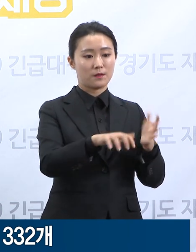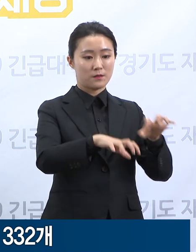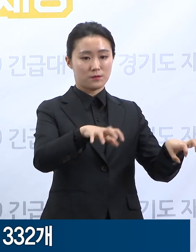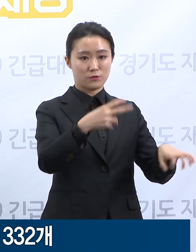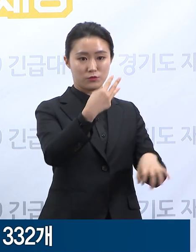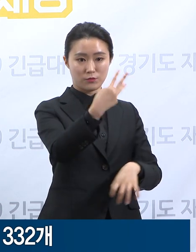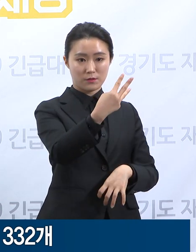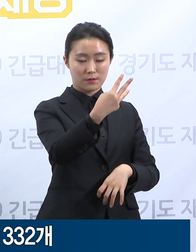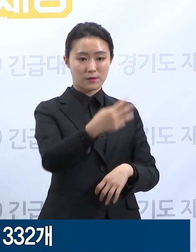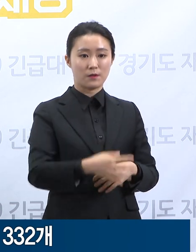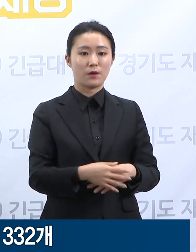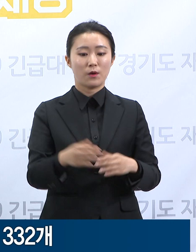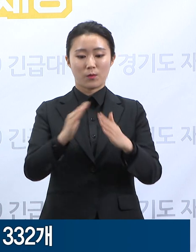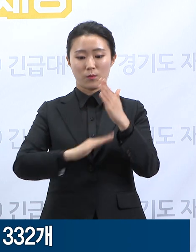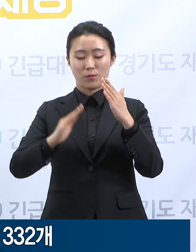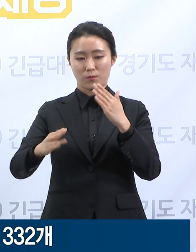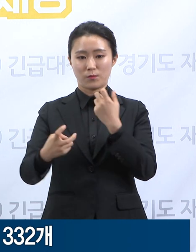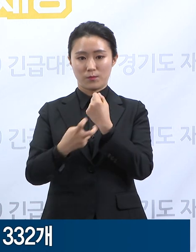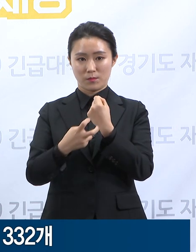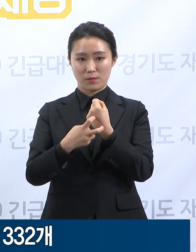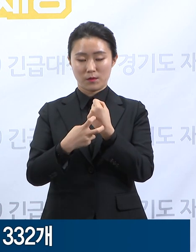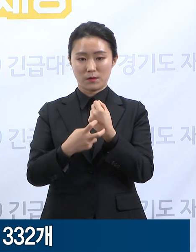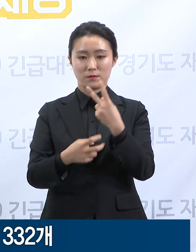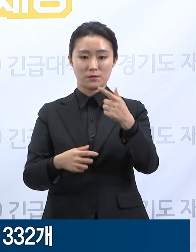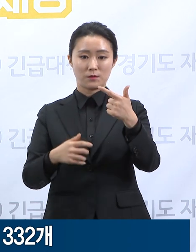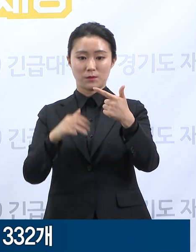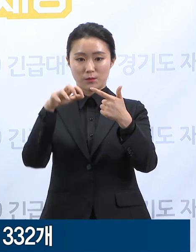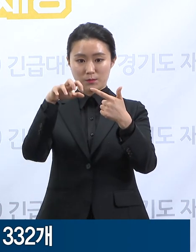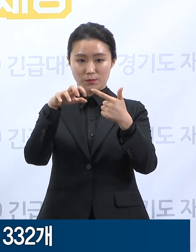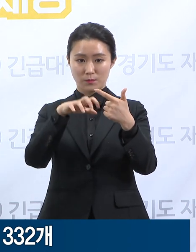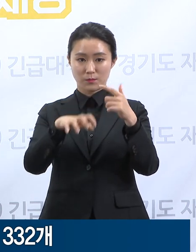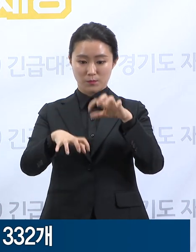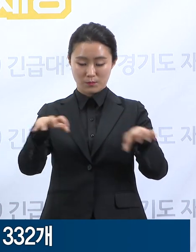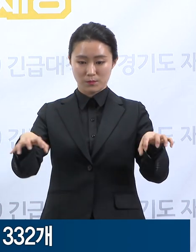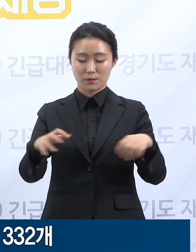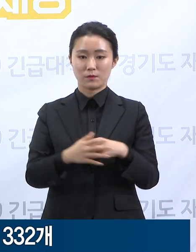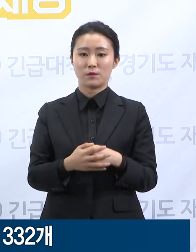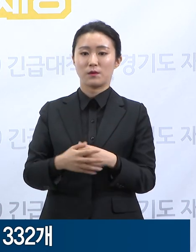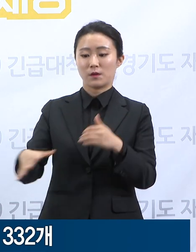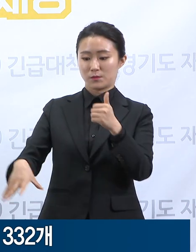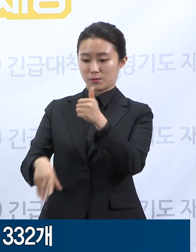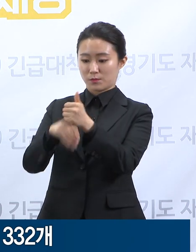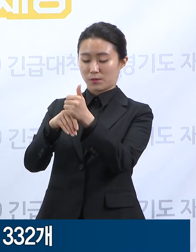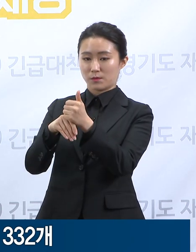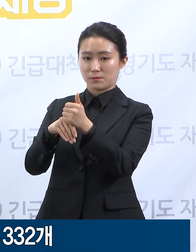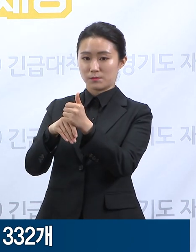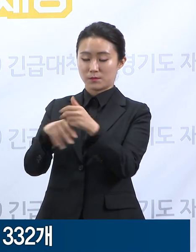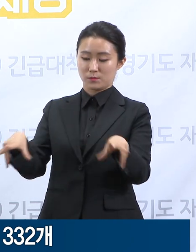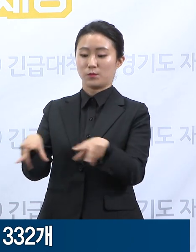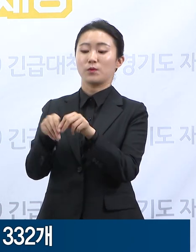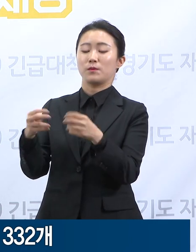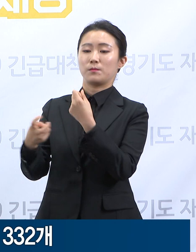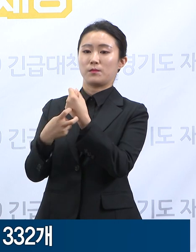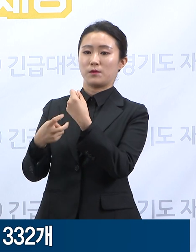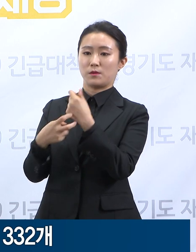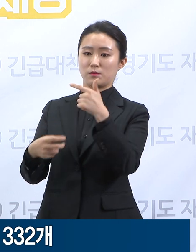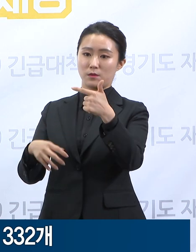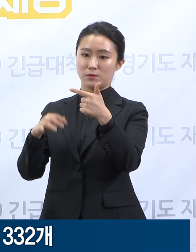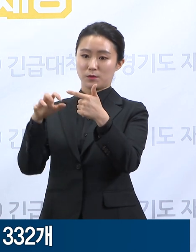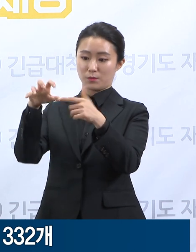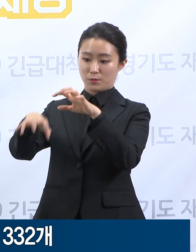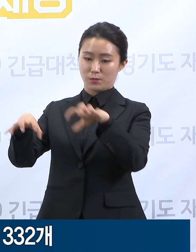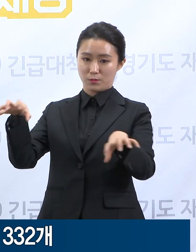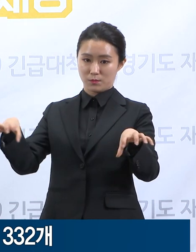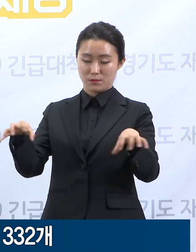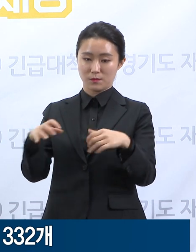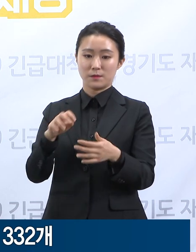3곳, 공공의료기관 6곳 및 도내 종합병원 6곳의 협력으로 총 15개 병원에 578개의